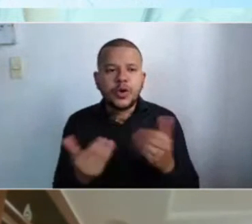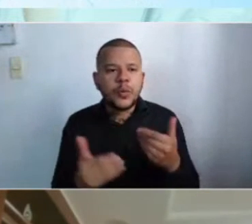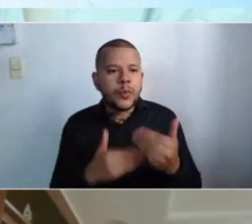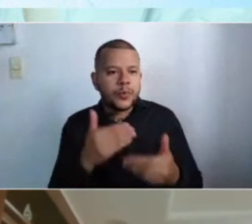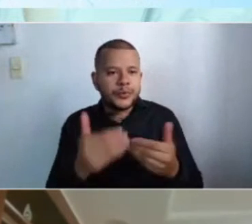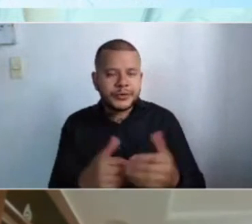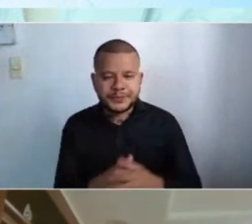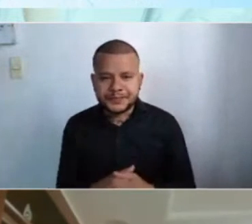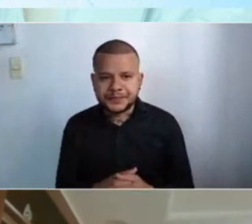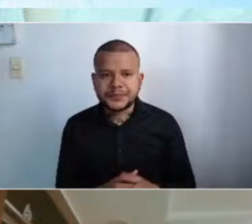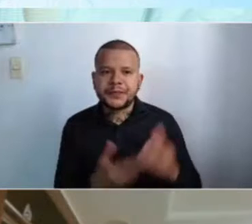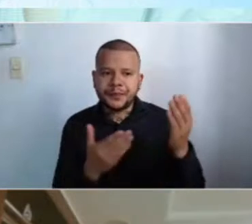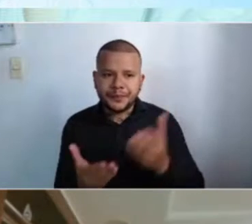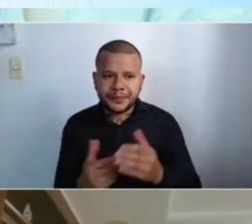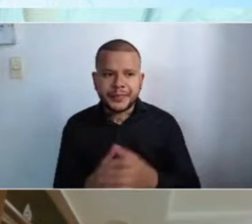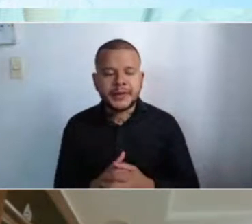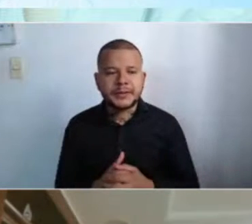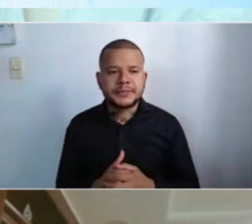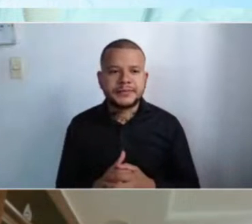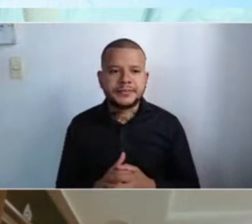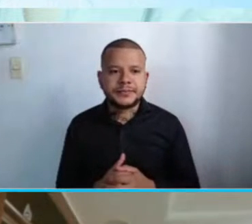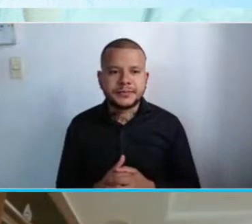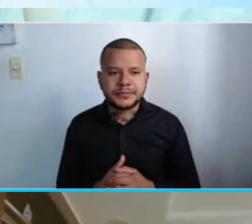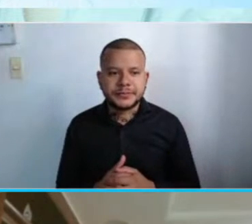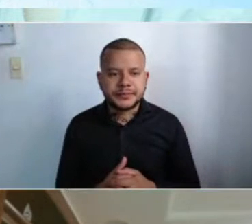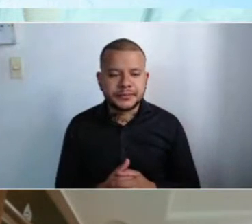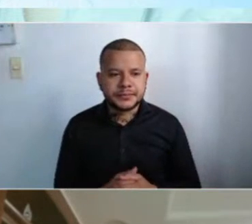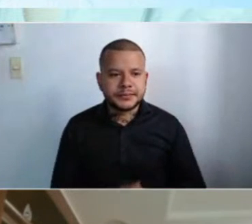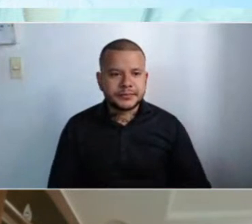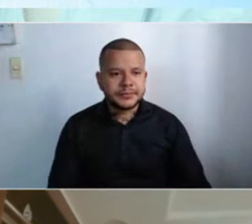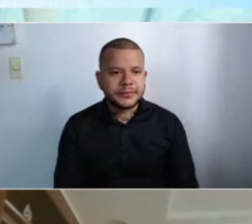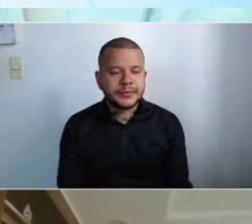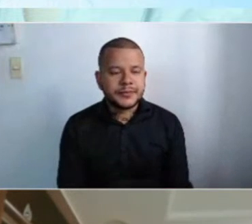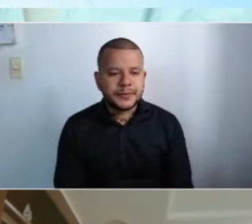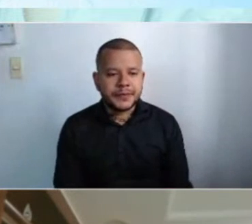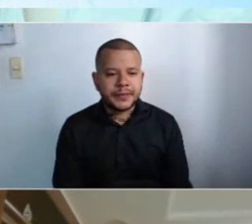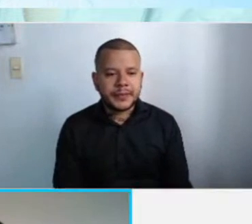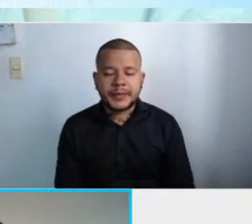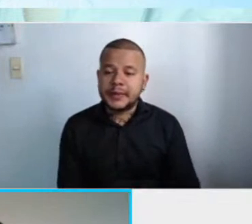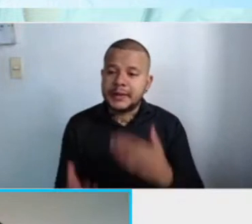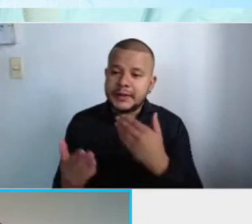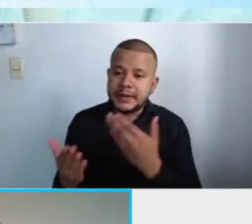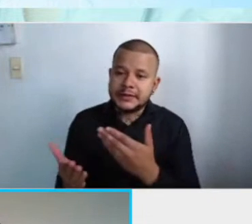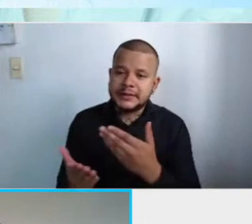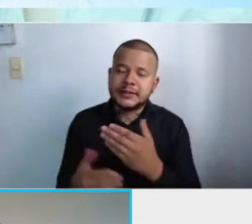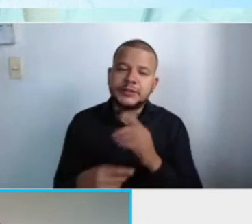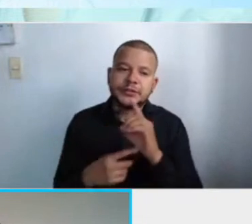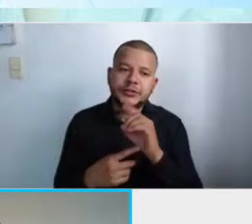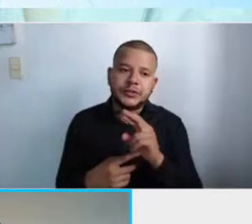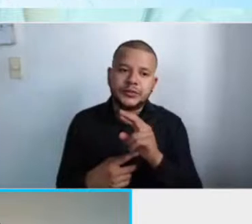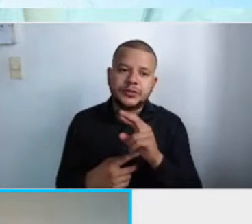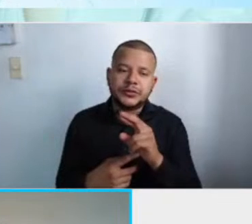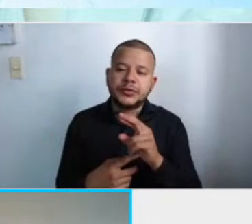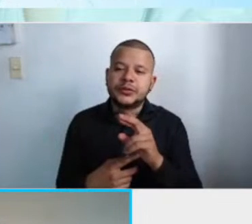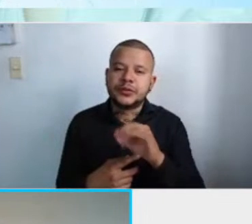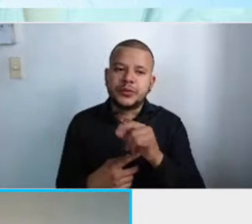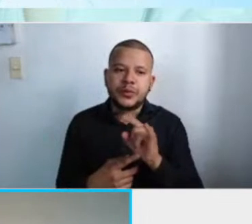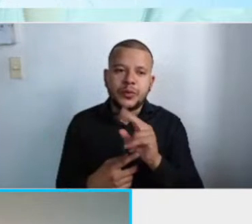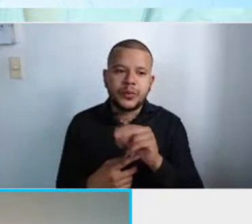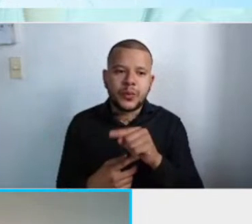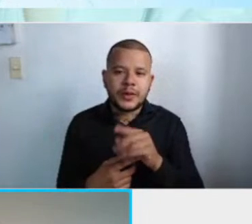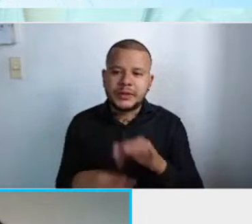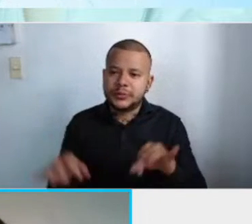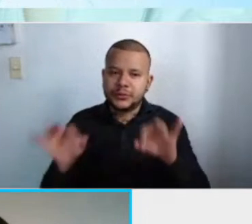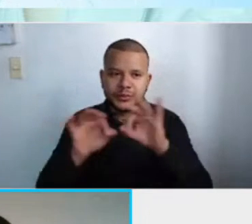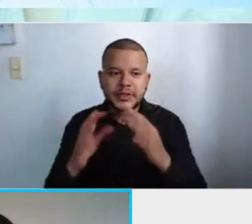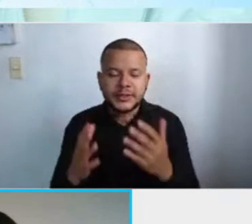proceso. Bienvenido, Juan. Perfecto, muchas gracias. A usted, doctor López, por su presencia, que es fundamental, y